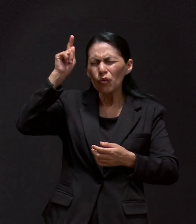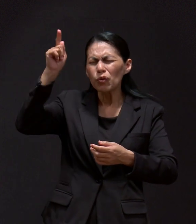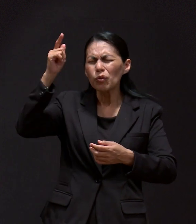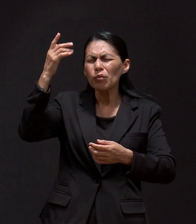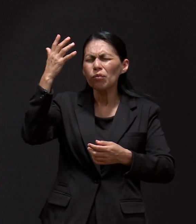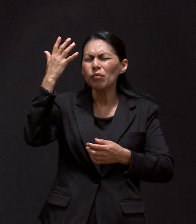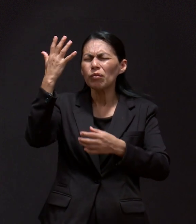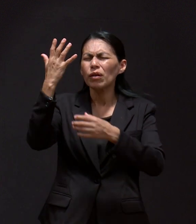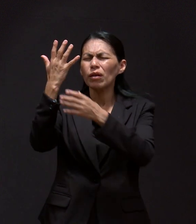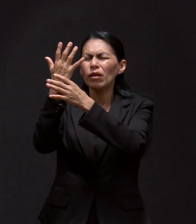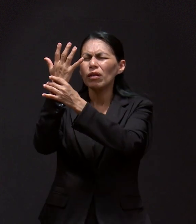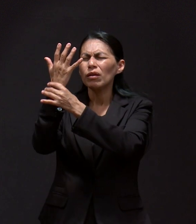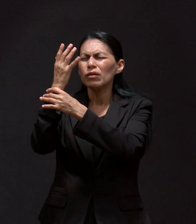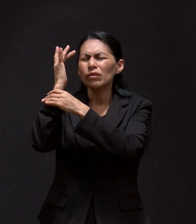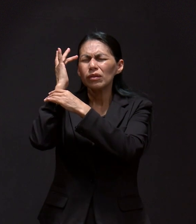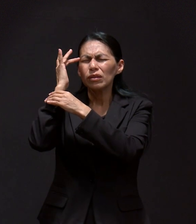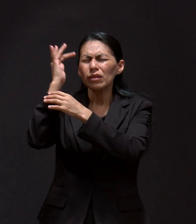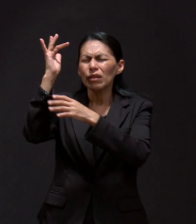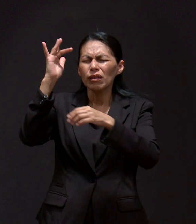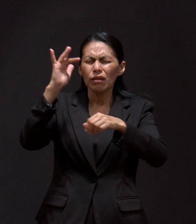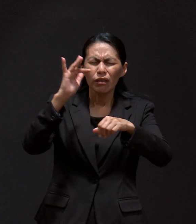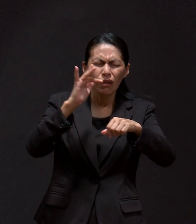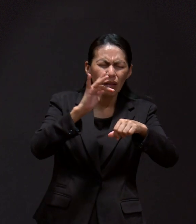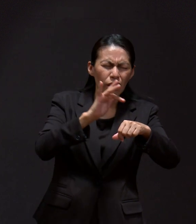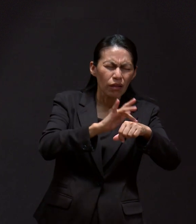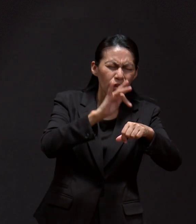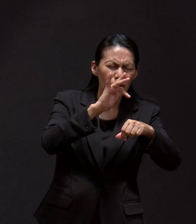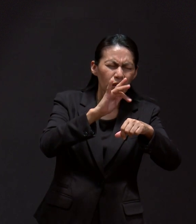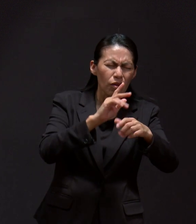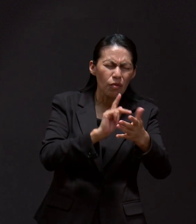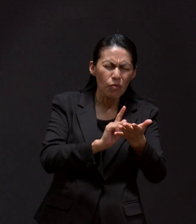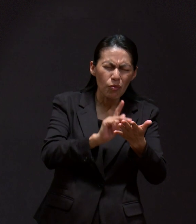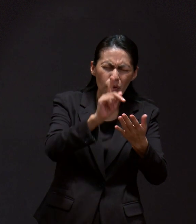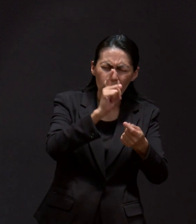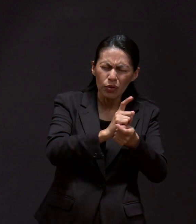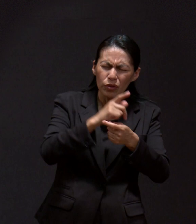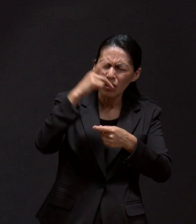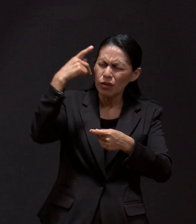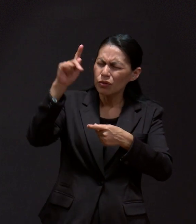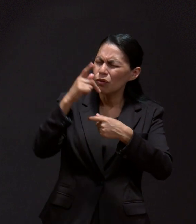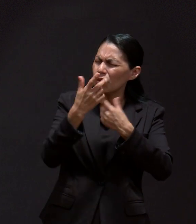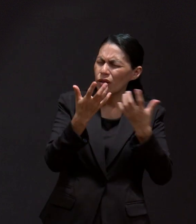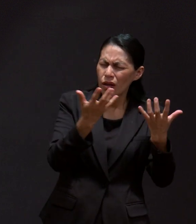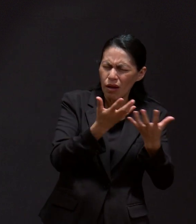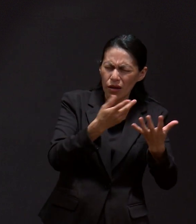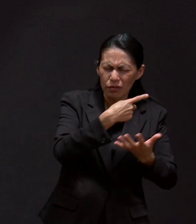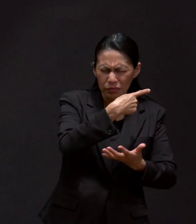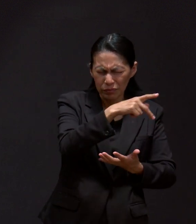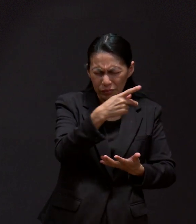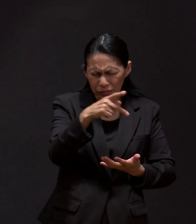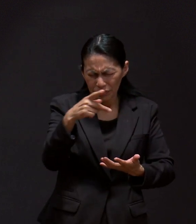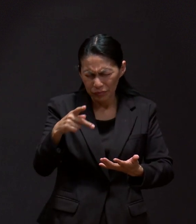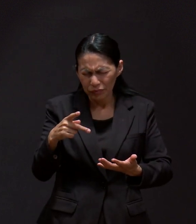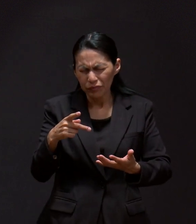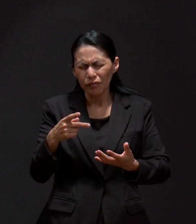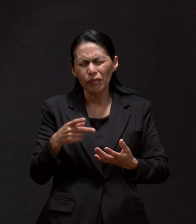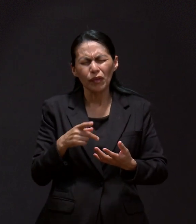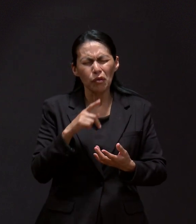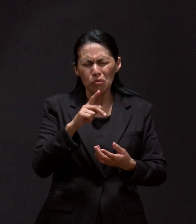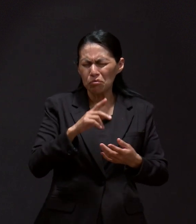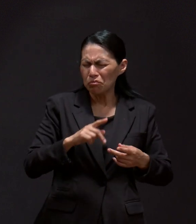posee en su cuerpo y que recuperen su salud señor y que sea hecha tu voluntad en sus vidas